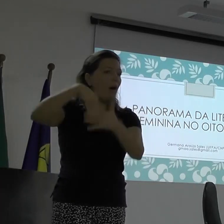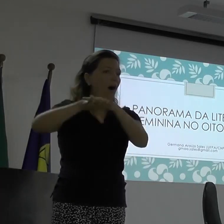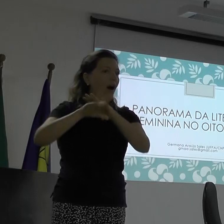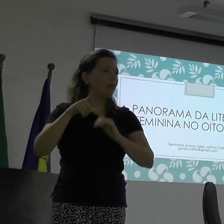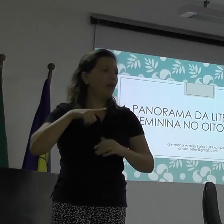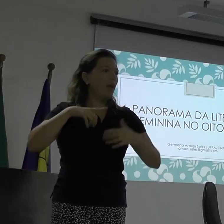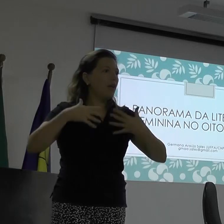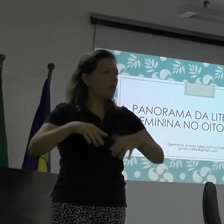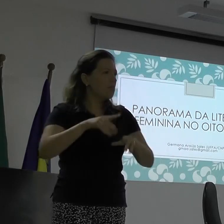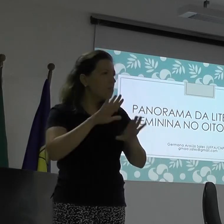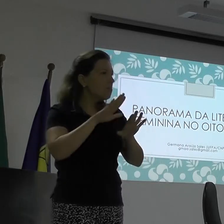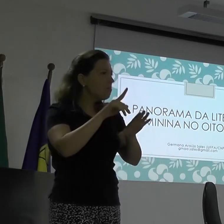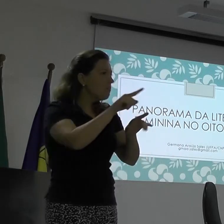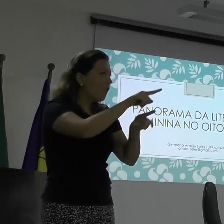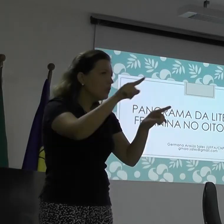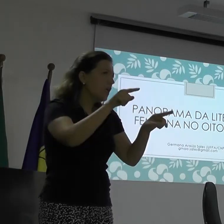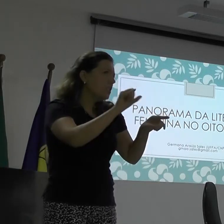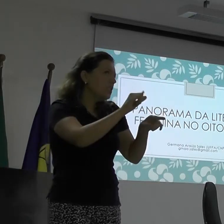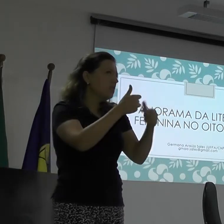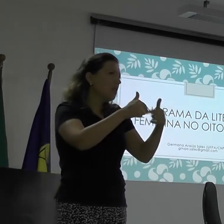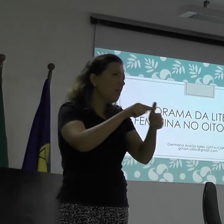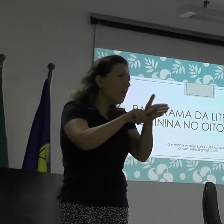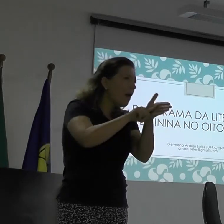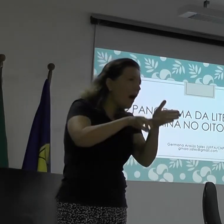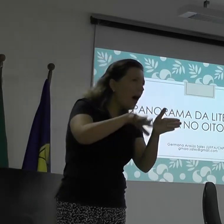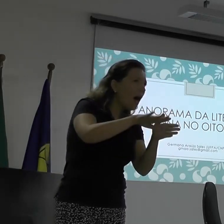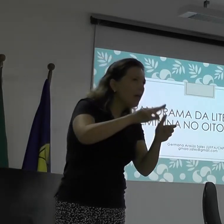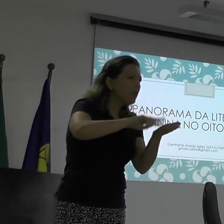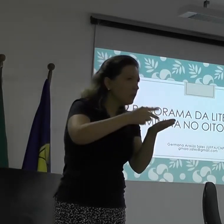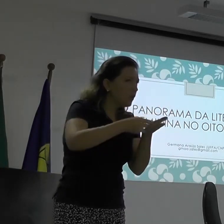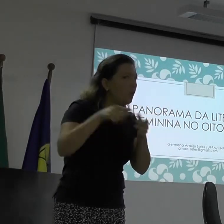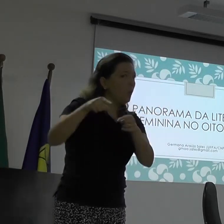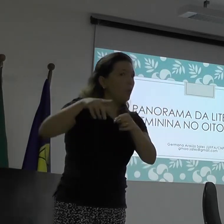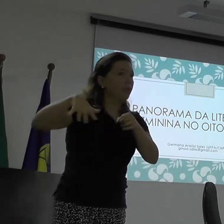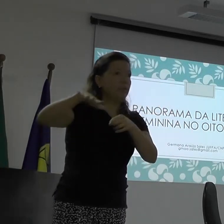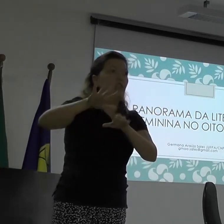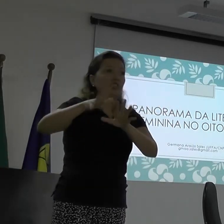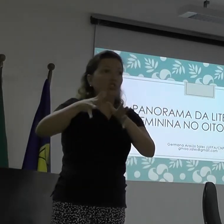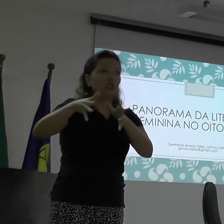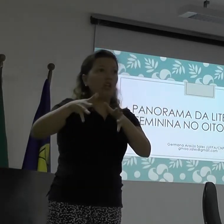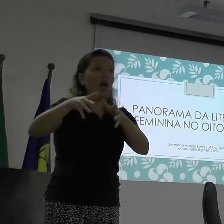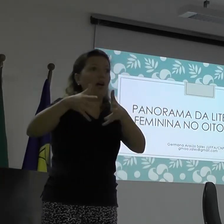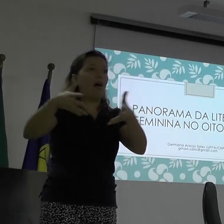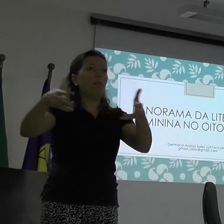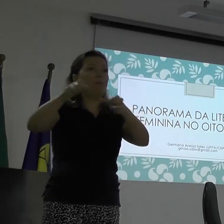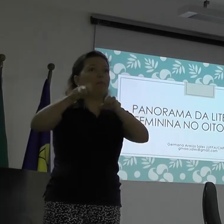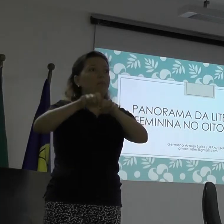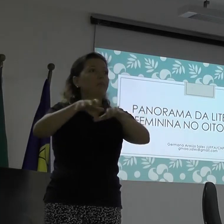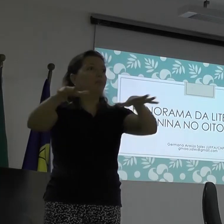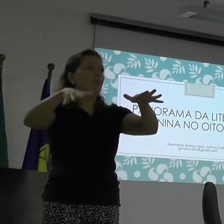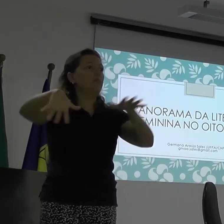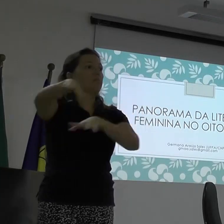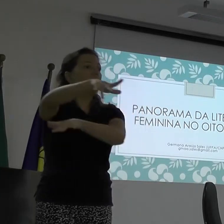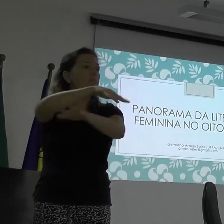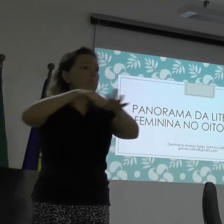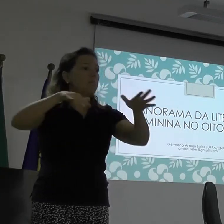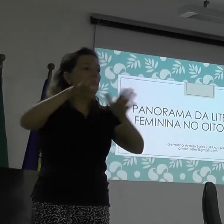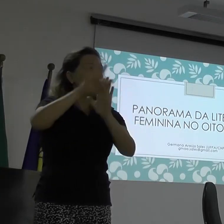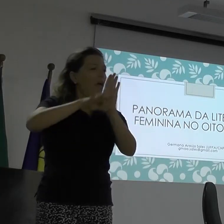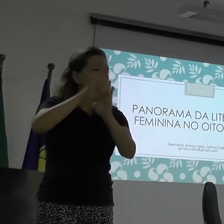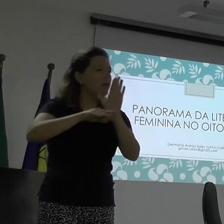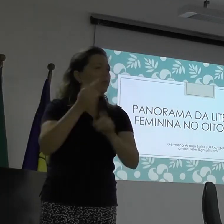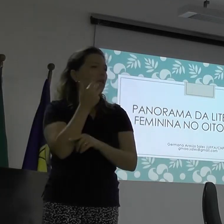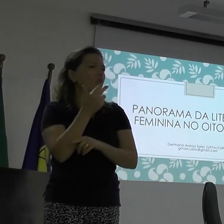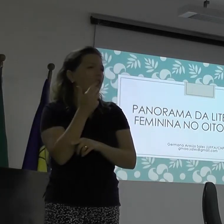quem trabalha com tradução, tem uma circulação ampla de textos estrangeiros